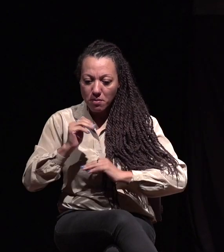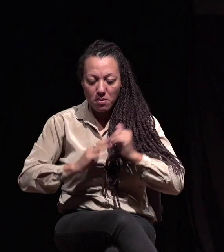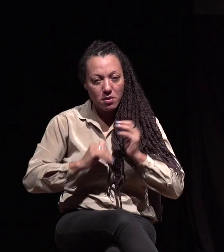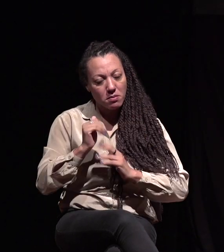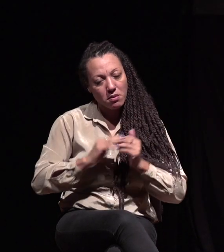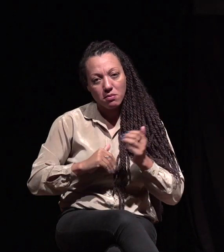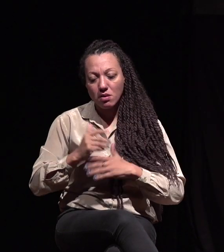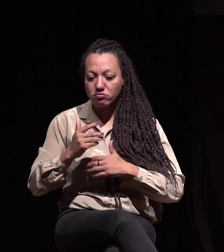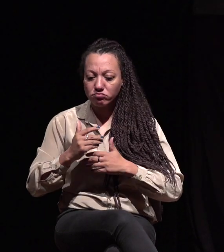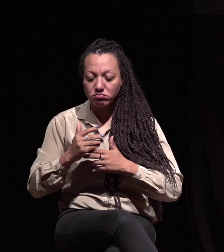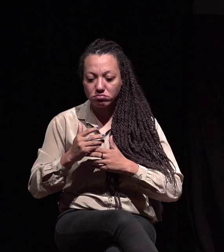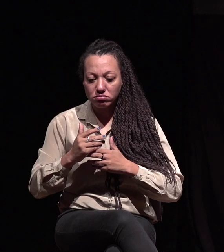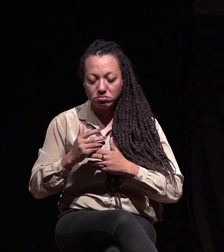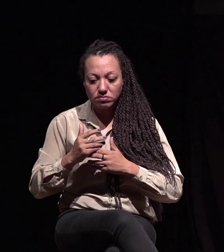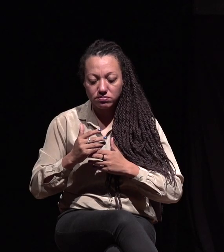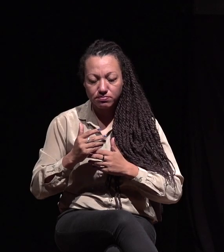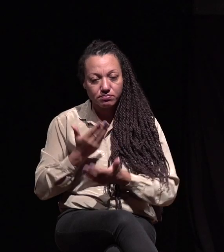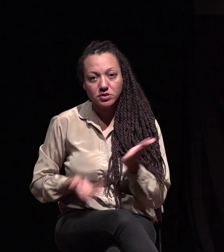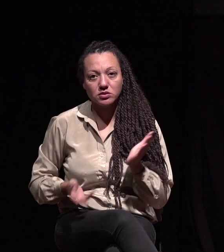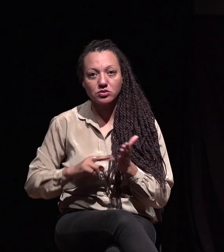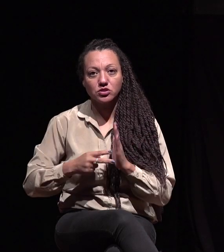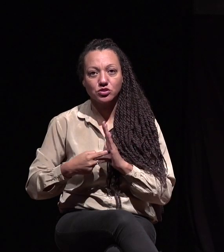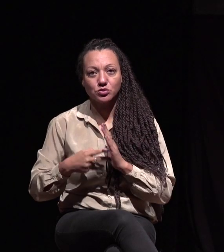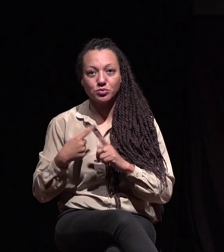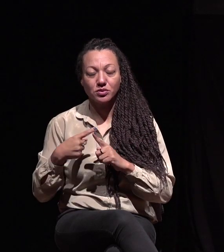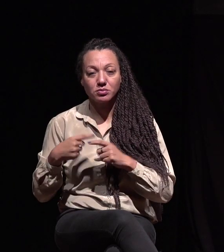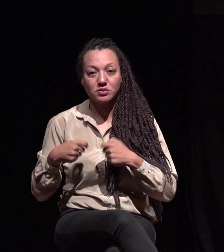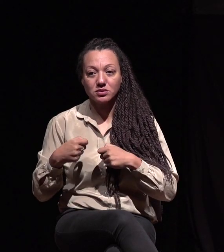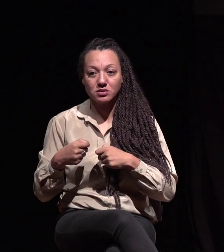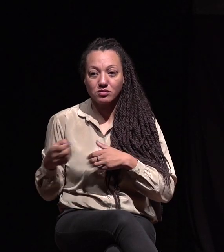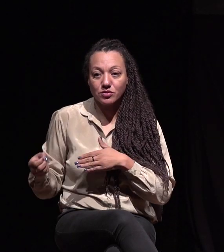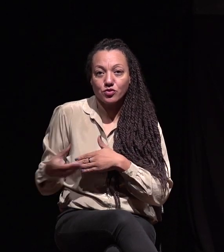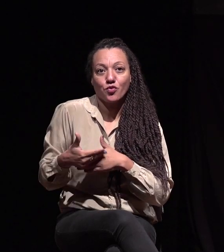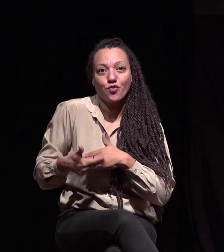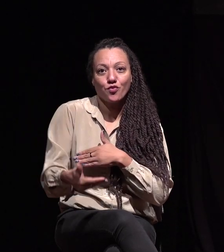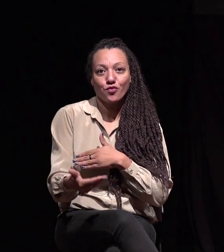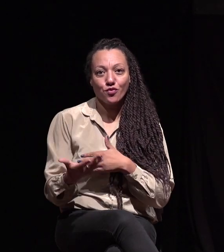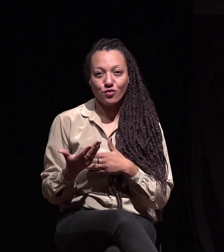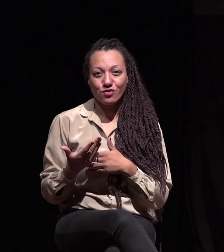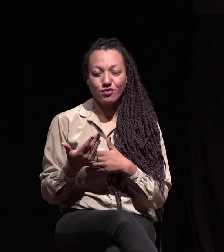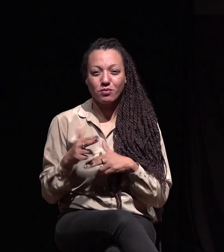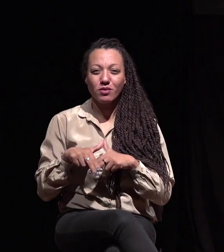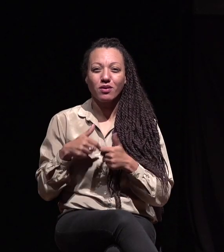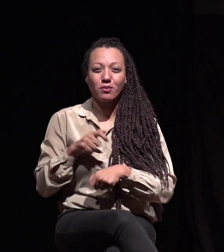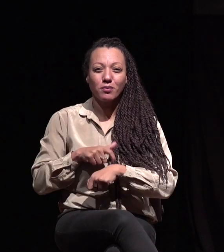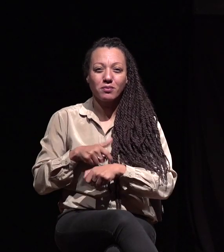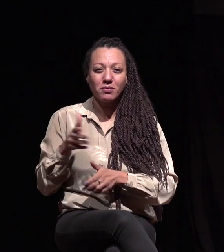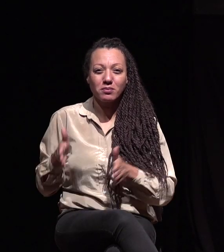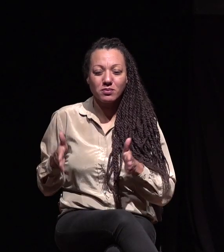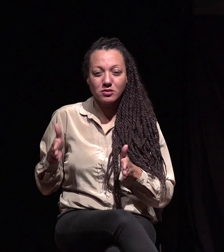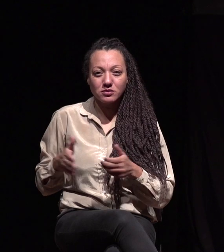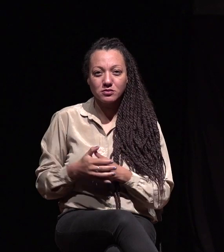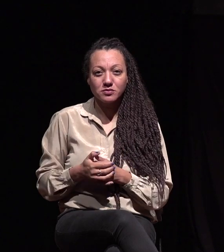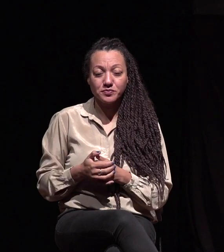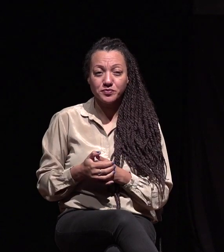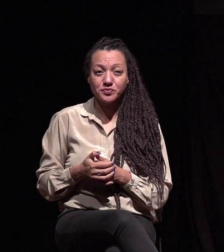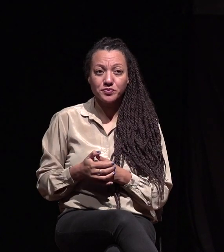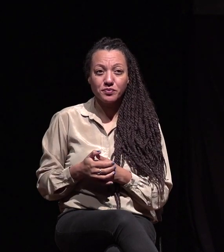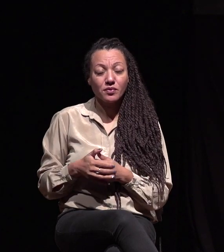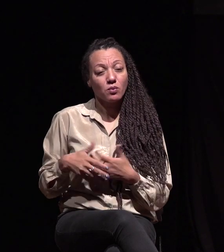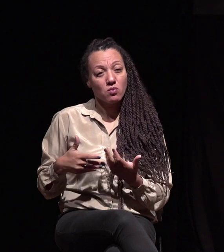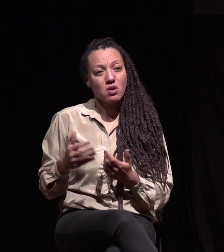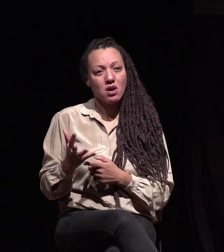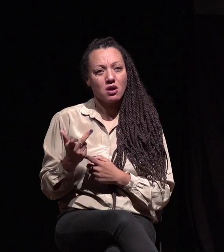de algumas ações para se reconstruir. Acho que a obra dela nos